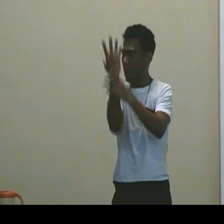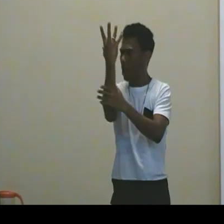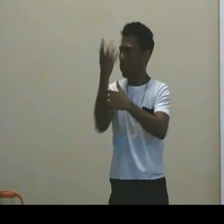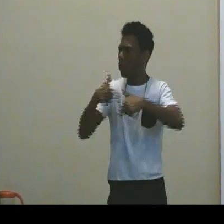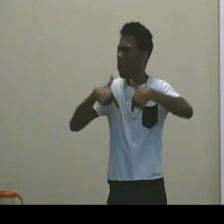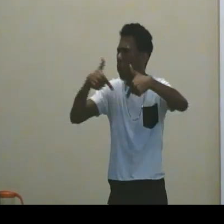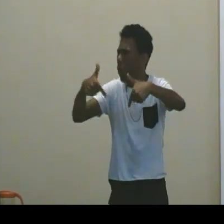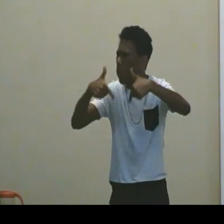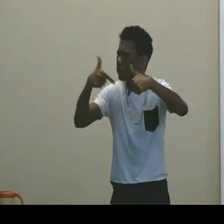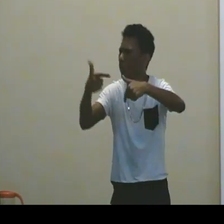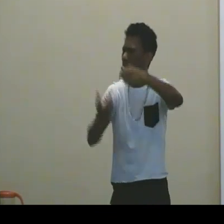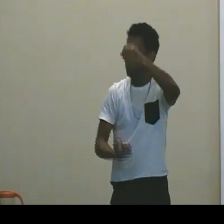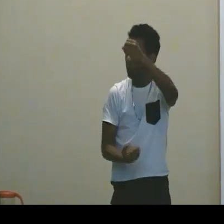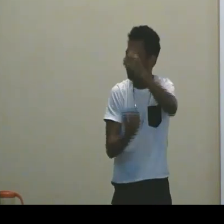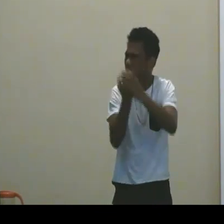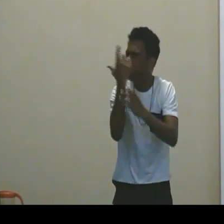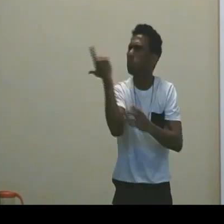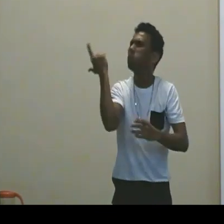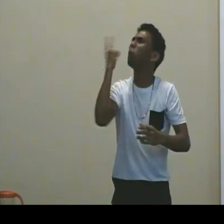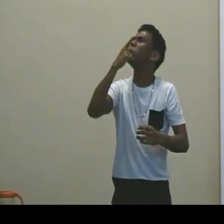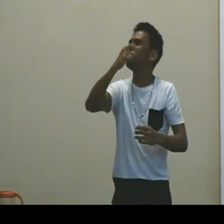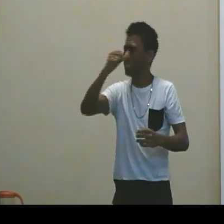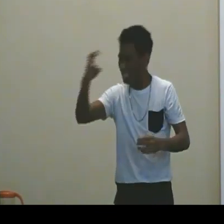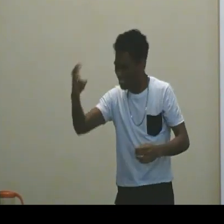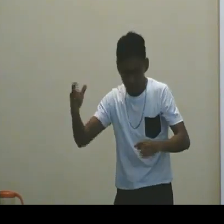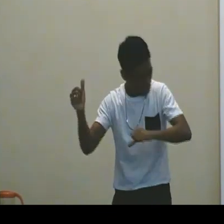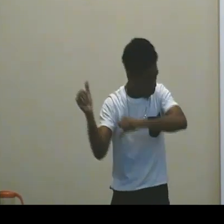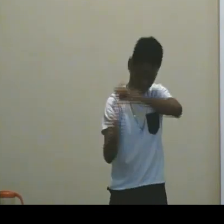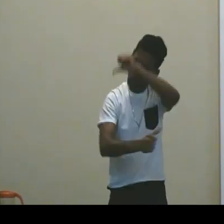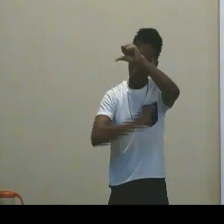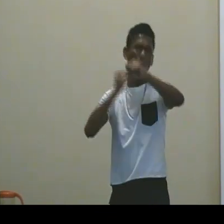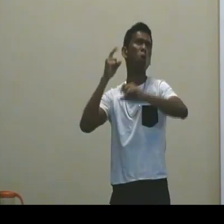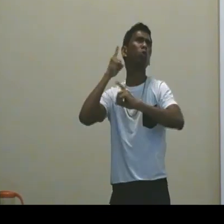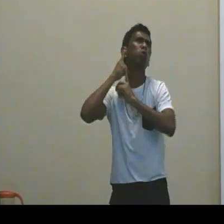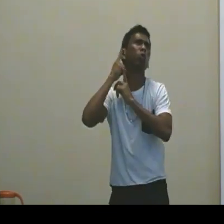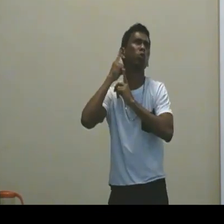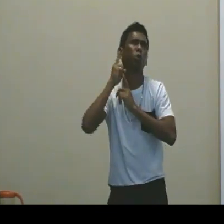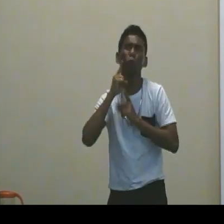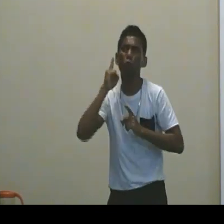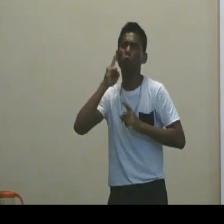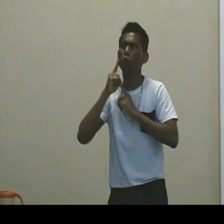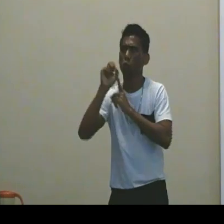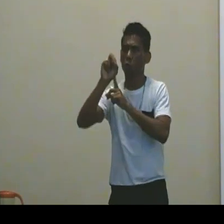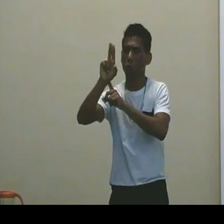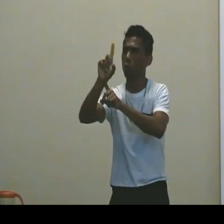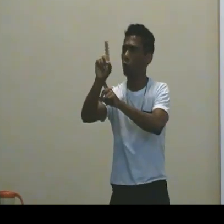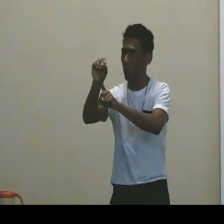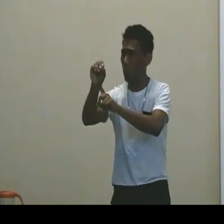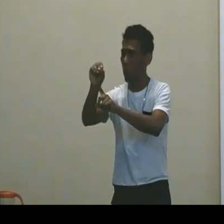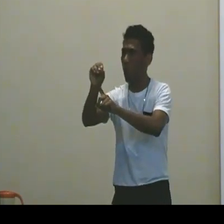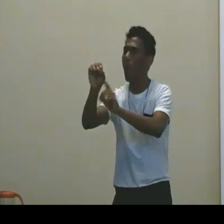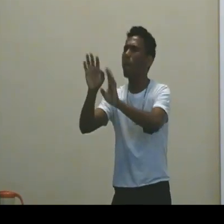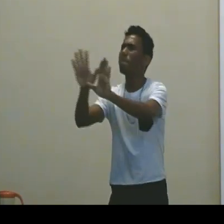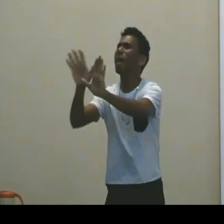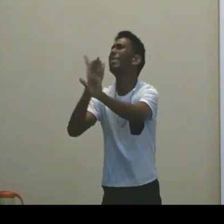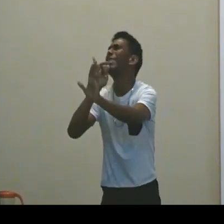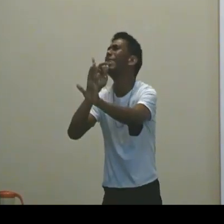põe surdos mudos. É do jeito que foi. Isso é um processo que mudou ao longo dos anos e se usa a palavra apenas surdo hoje, né?